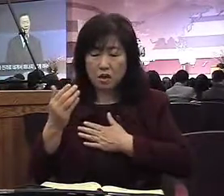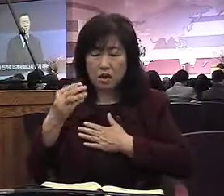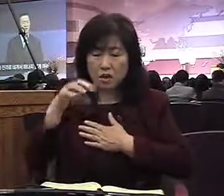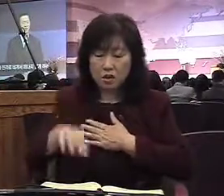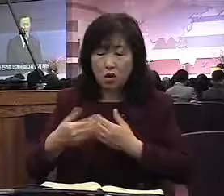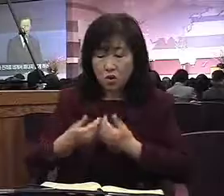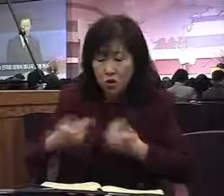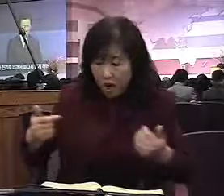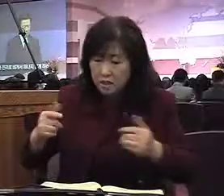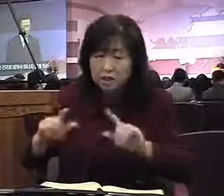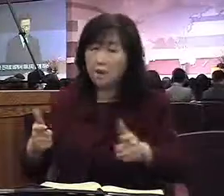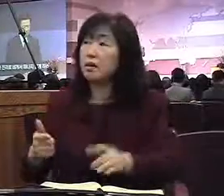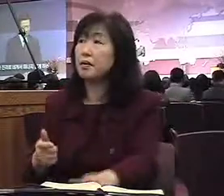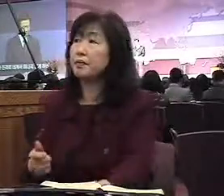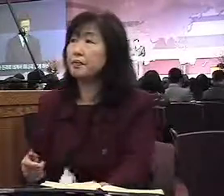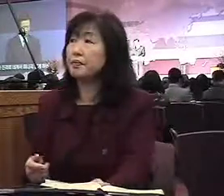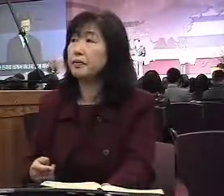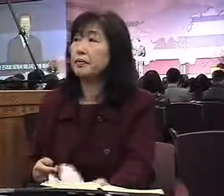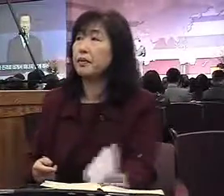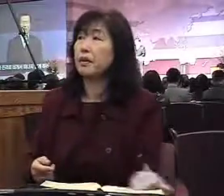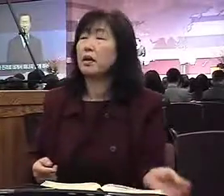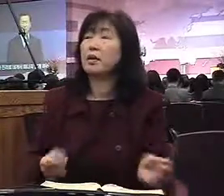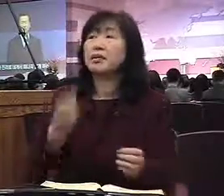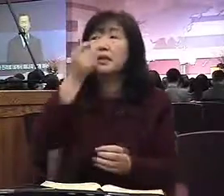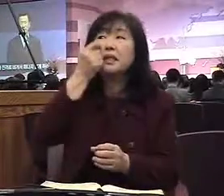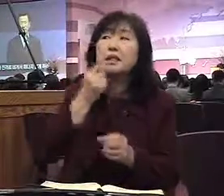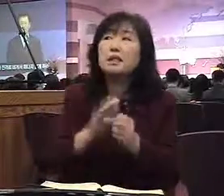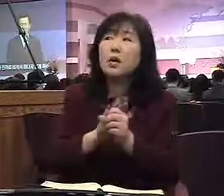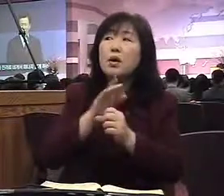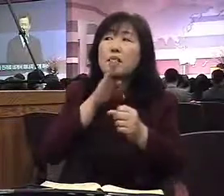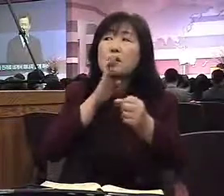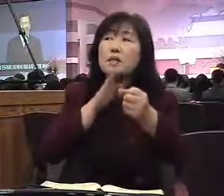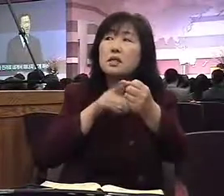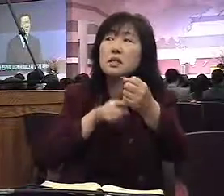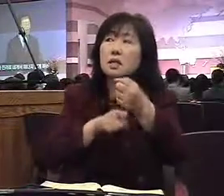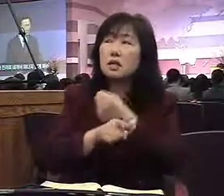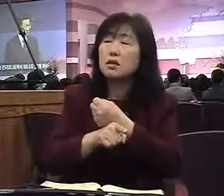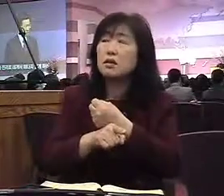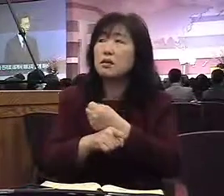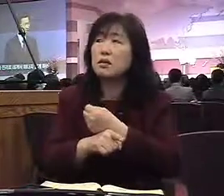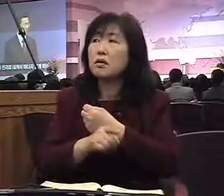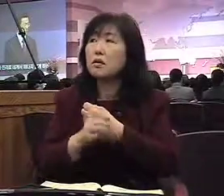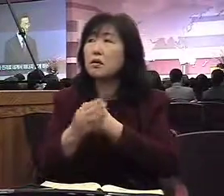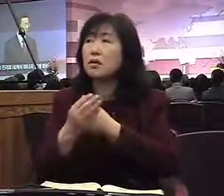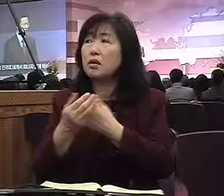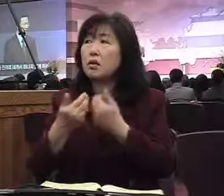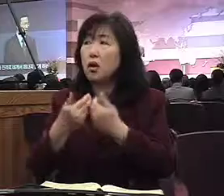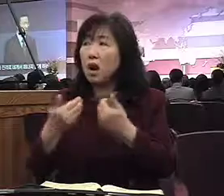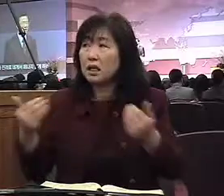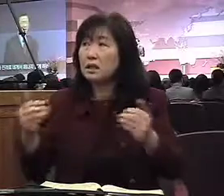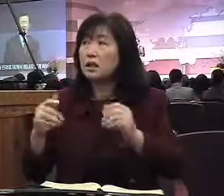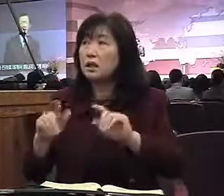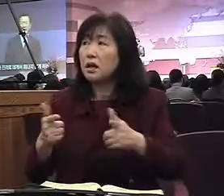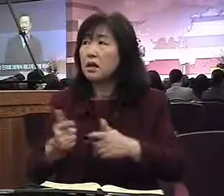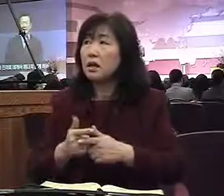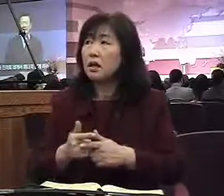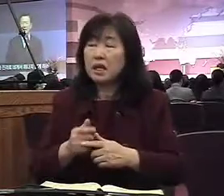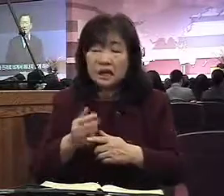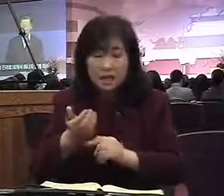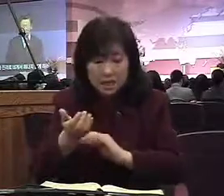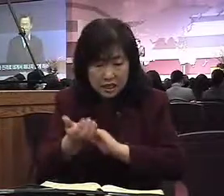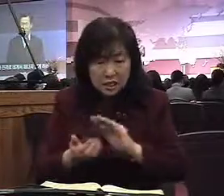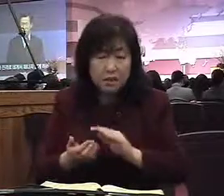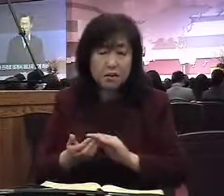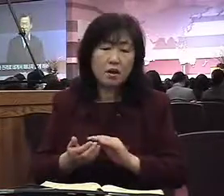그것을 마음만에 새기라. 자, 인자와 진리가 뭐예요? 인자라는 것은 love, 사랑. 우리는 이미